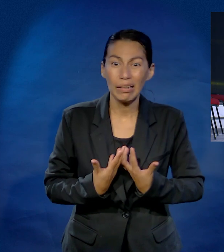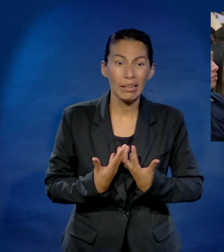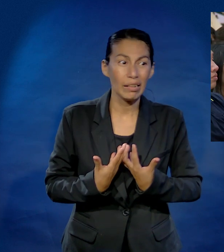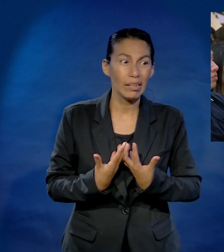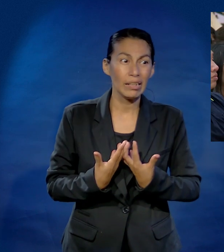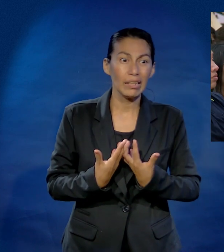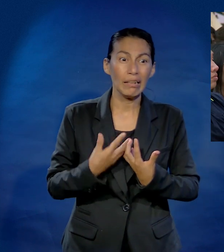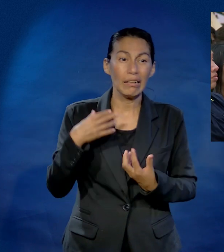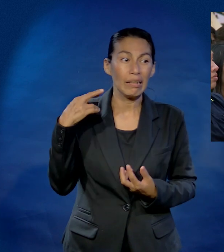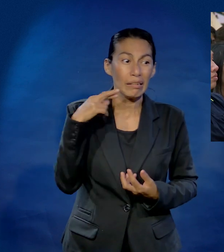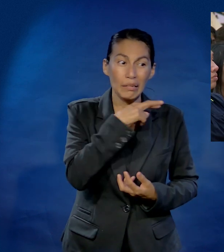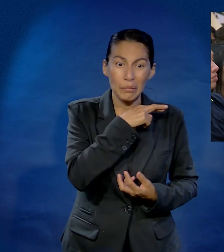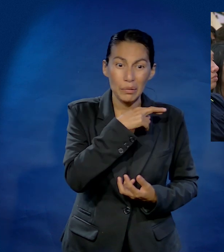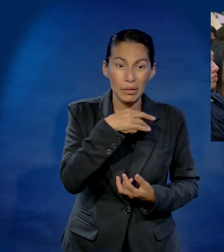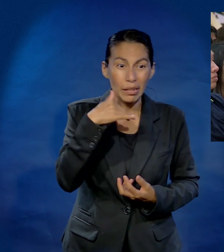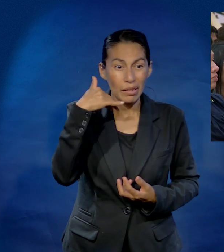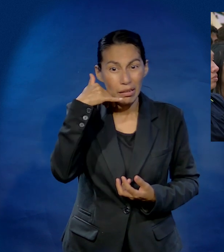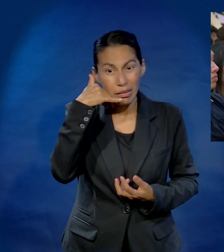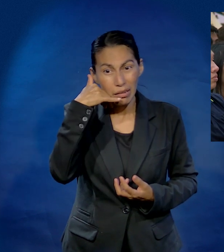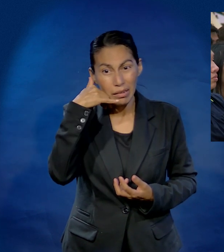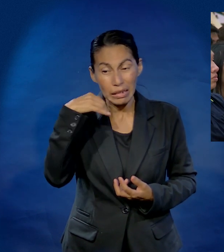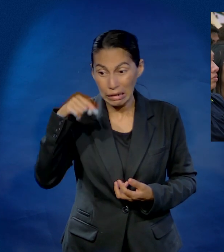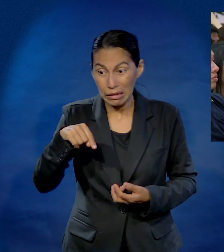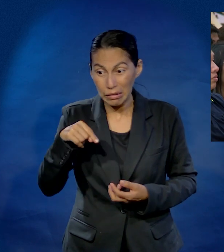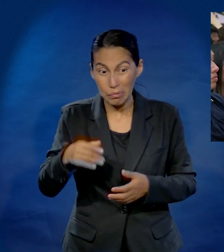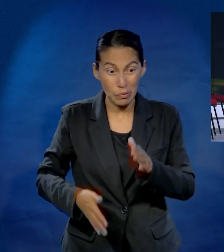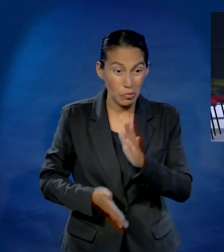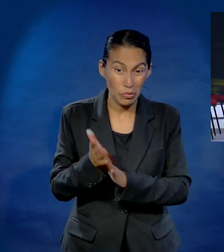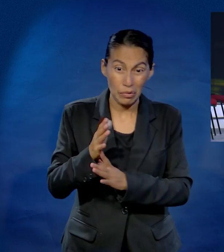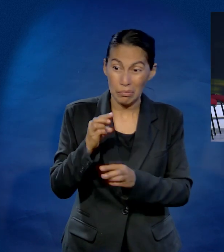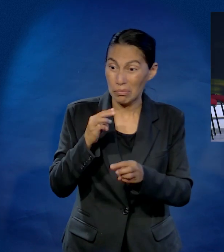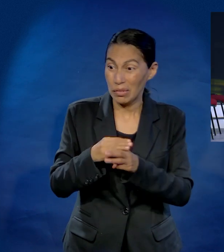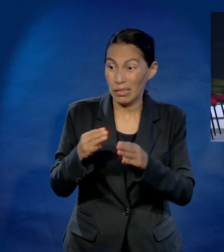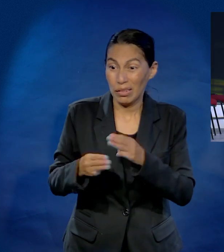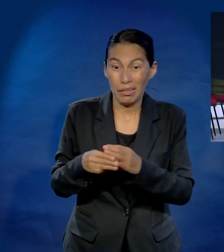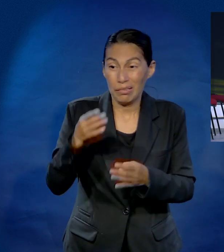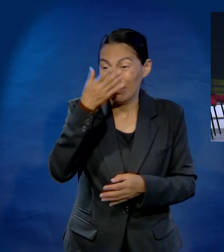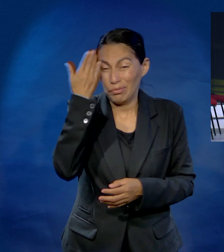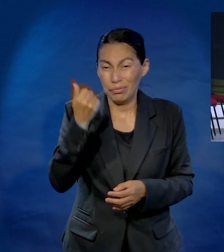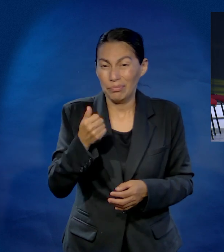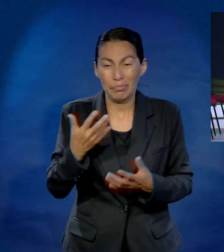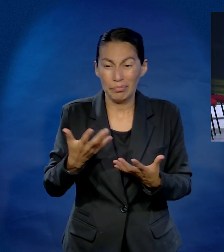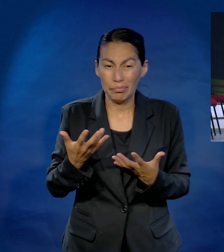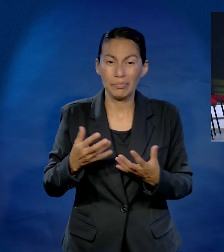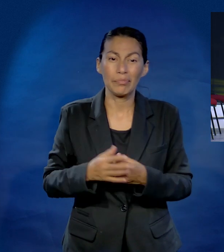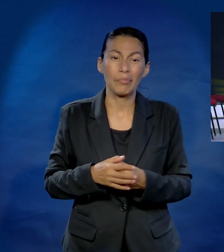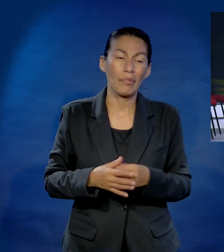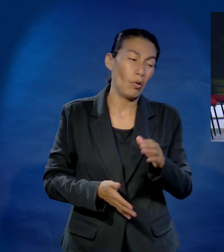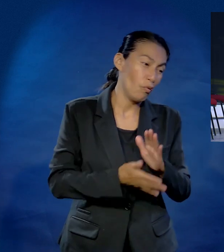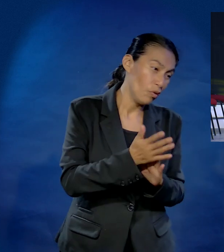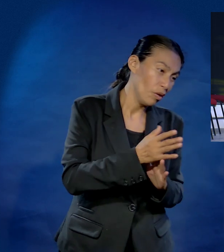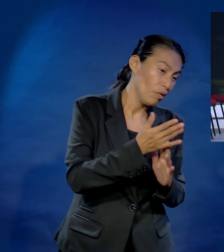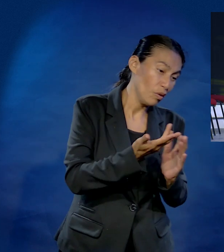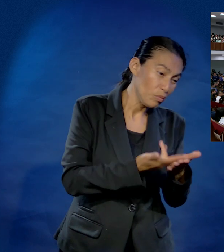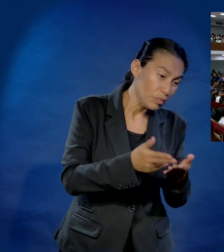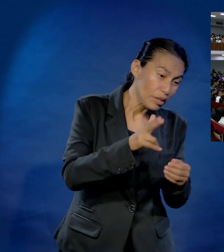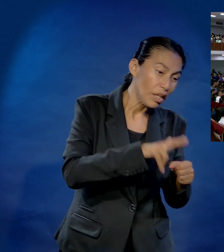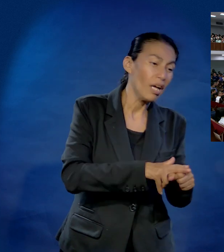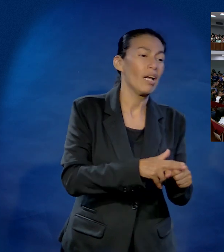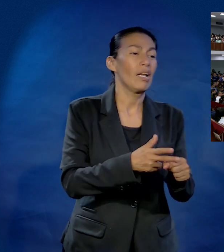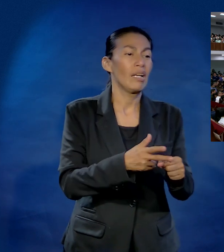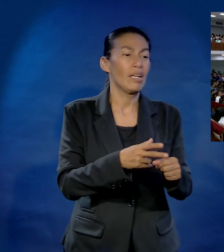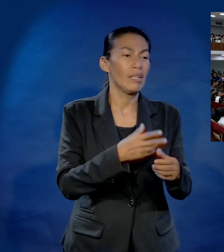Todavía llegó con vida a Tampico, pero en vano fue intentar rescatarlo. Usted no tiene una idea